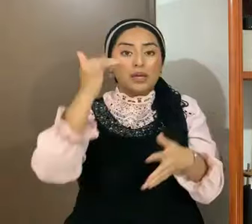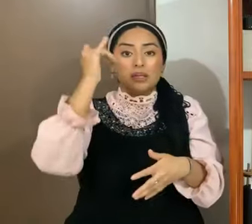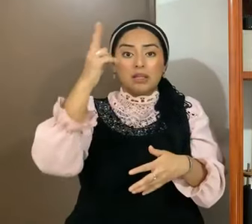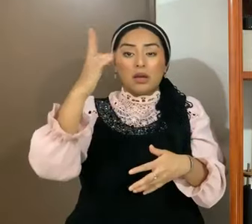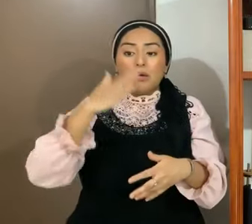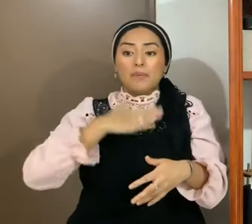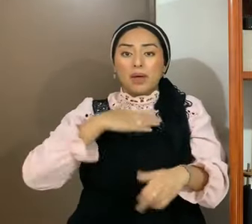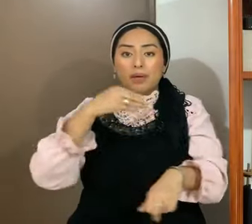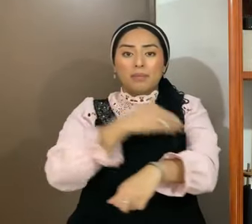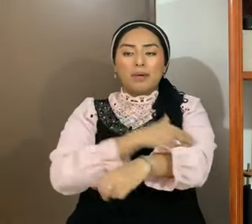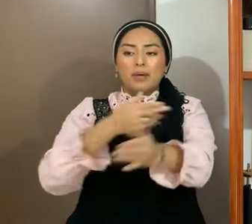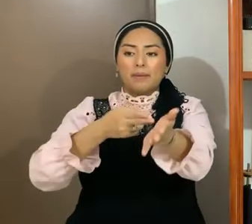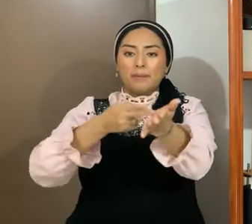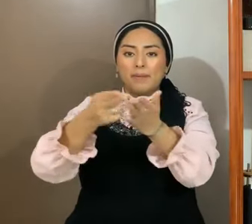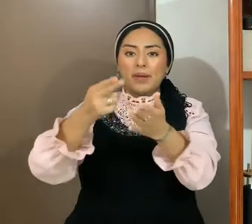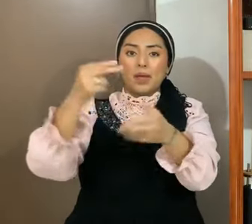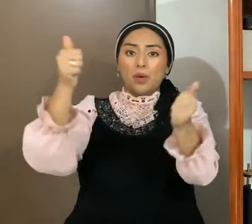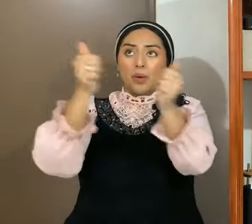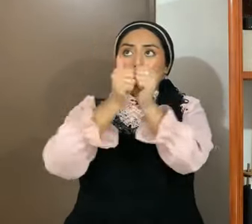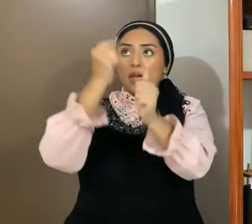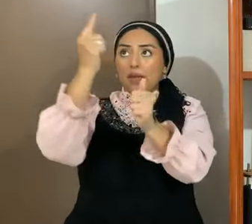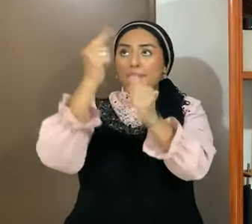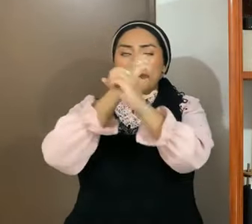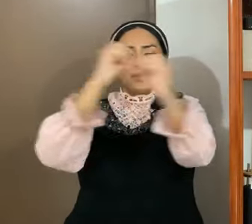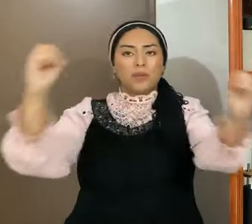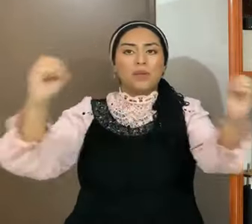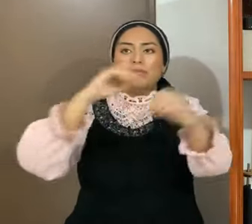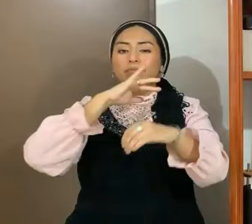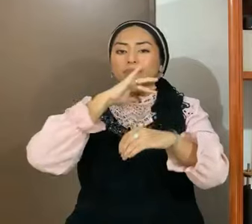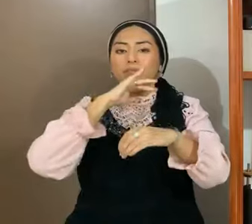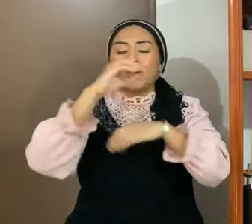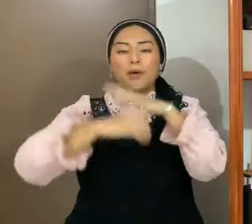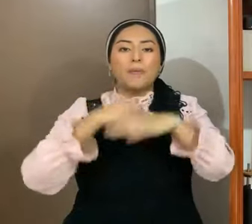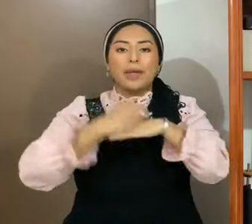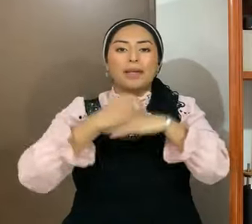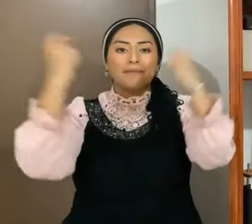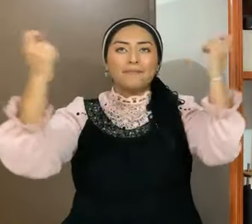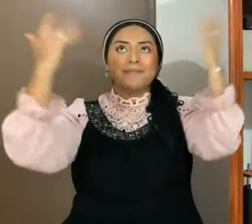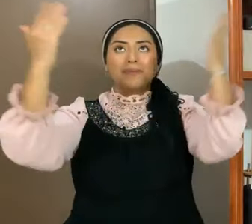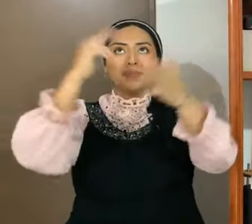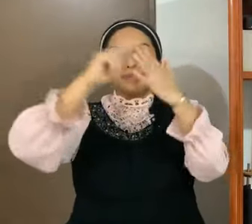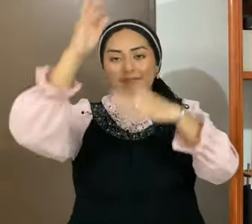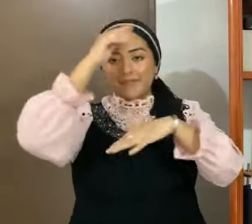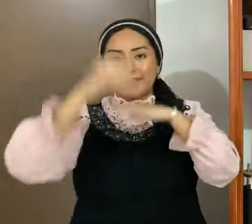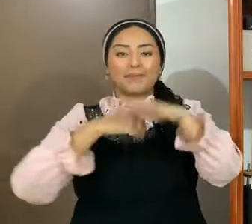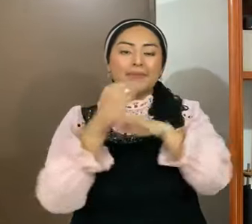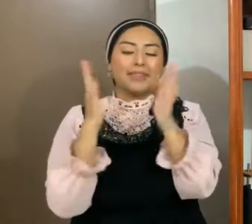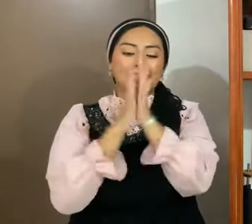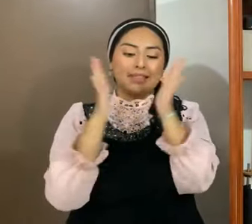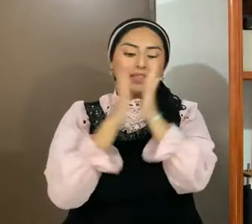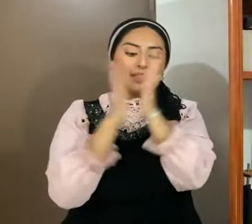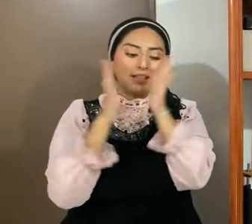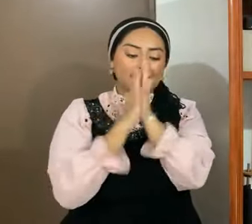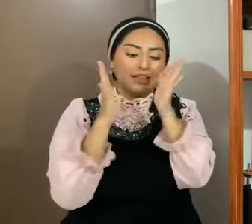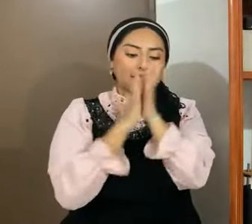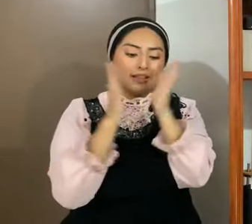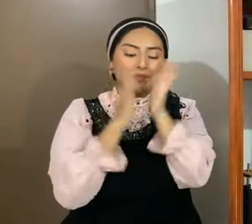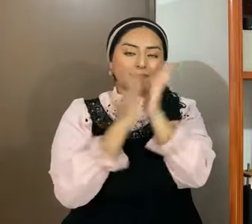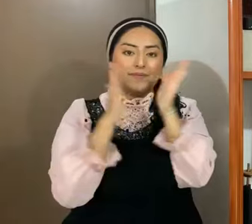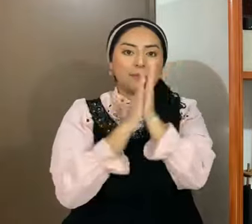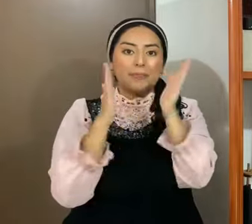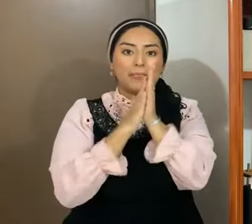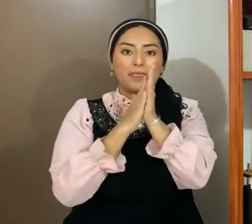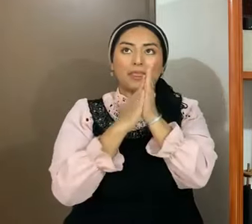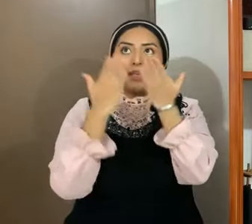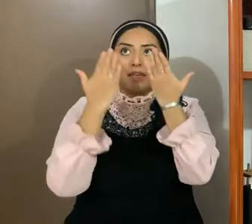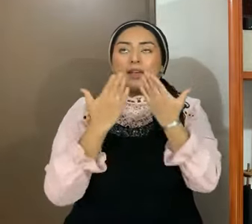mi fortaleza es recto y que en él no hay injusticia. Exaltemos al Eterno, bendito es Yahshua HaMashiach, que